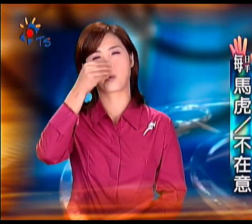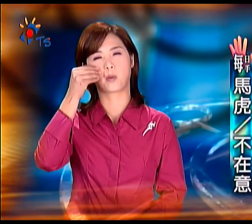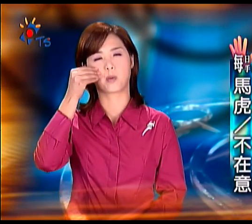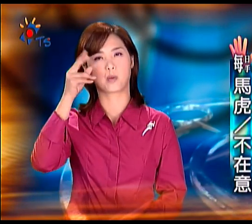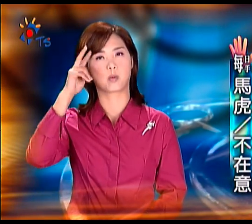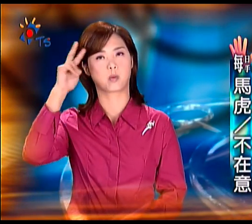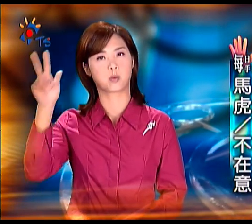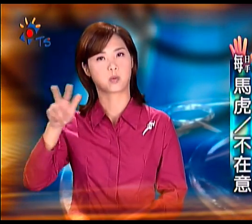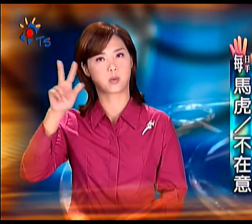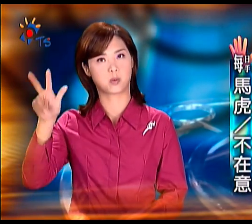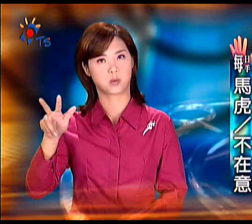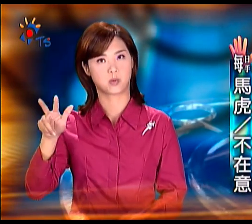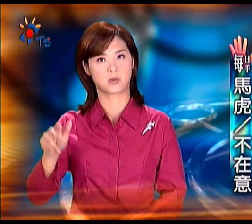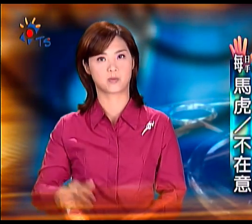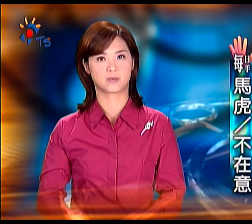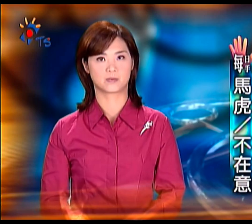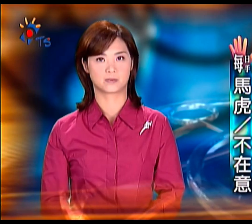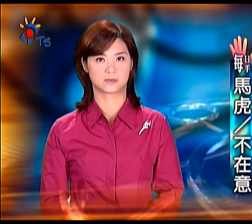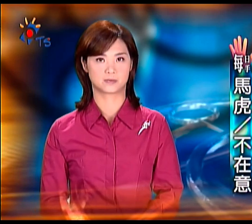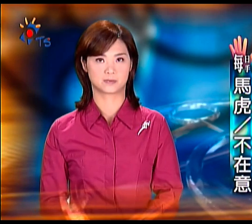的，就是粗心大意。